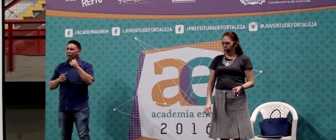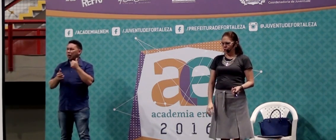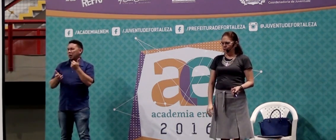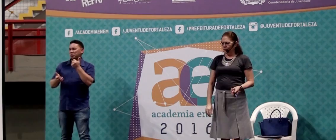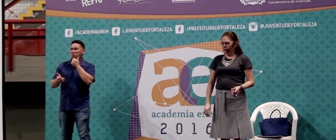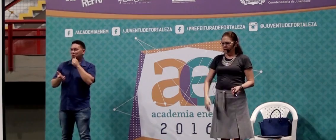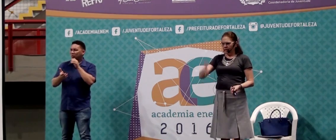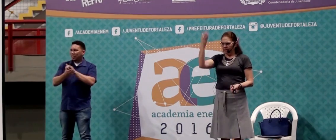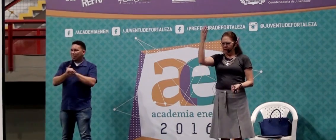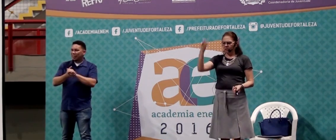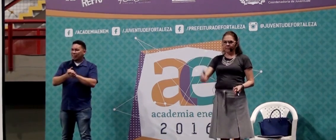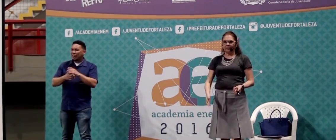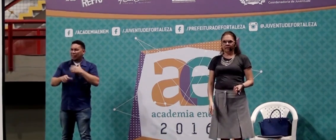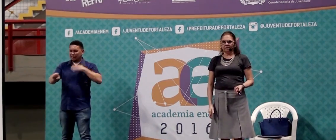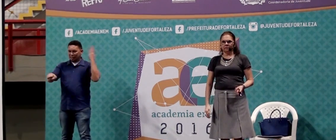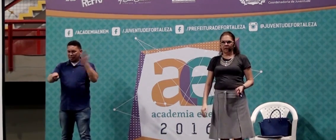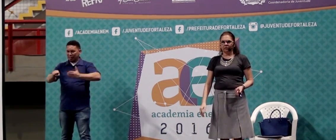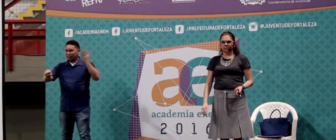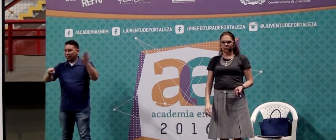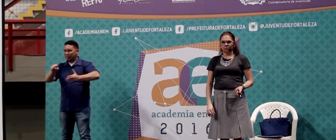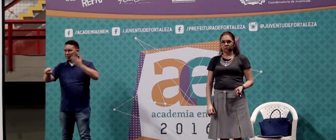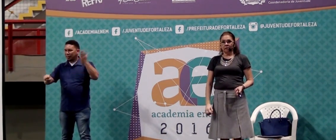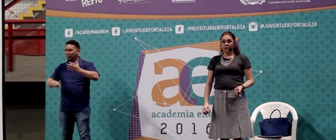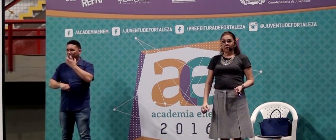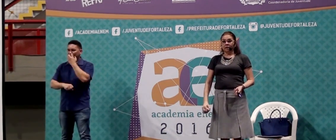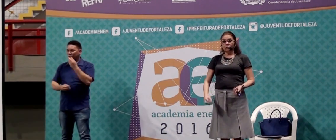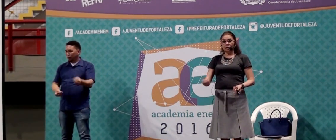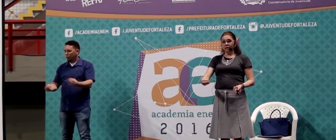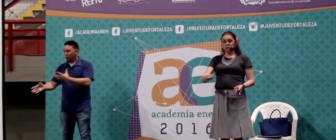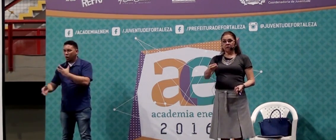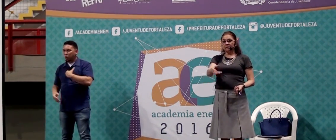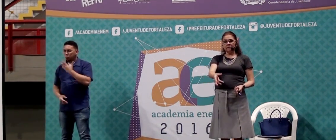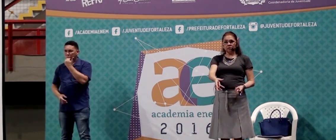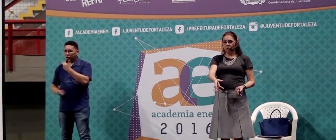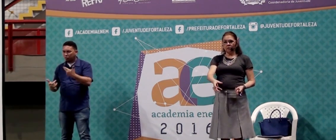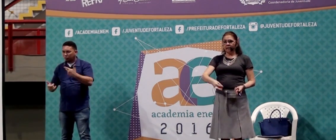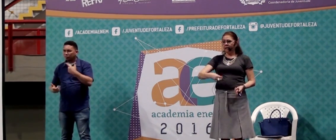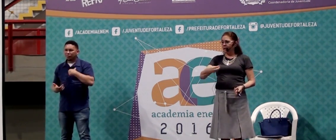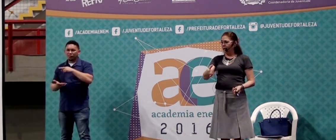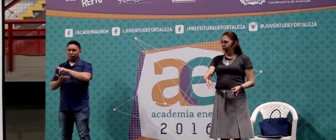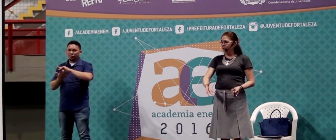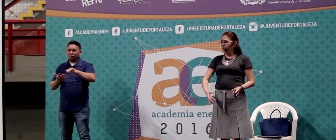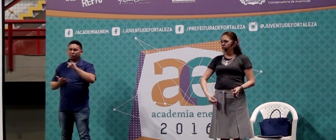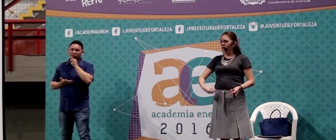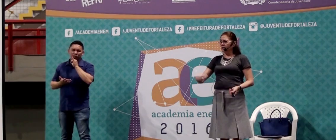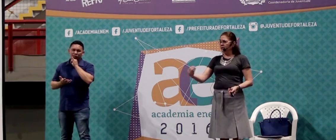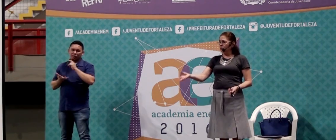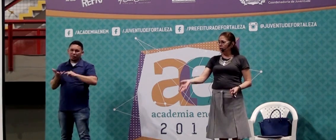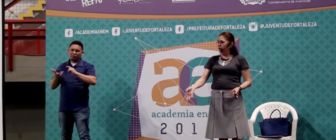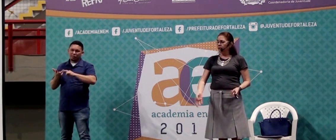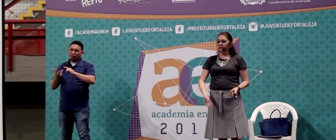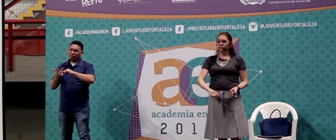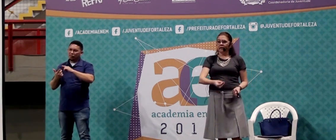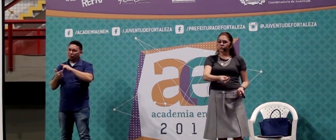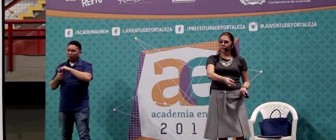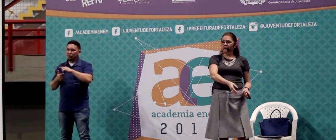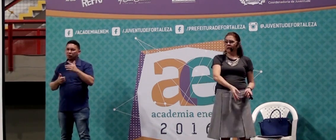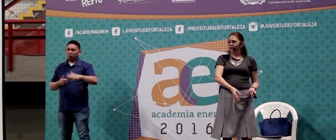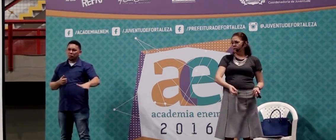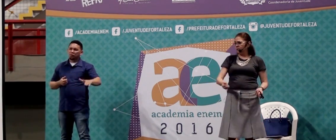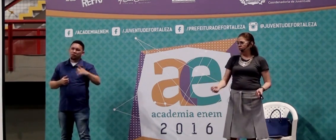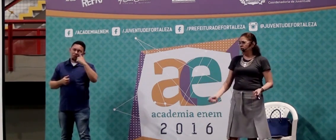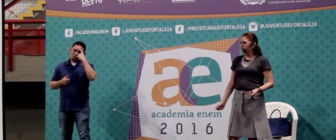mulher para o cachorro, que ele ainda está preso em Belo Horizonte. Então muita gente citou aquele caso, violência contra a criança, o